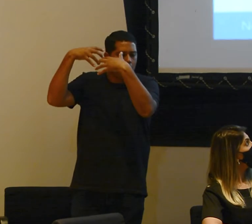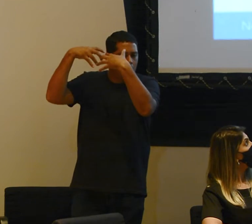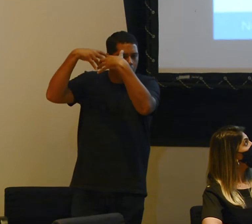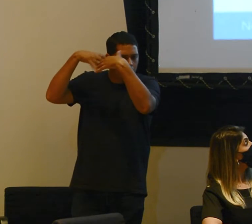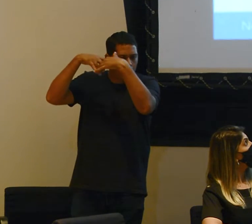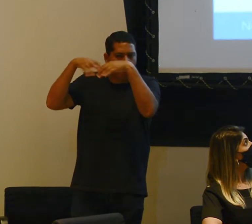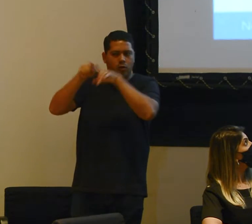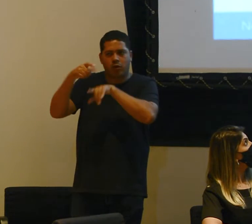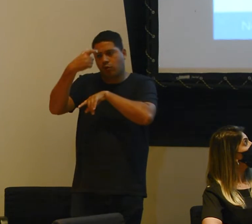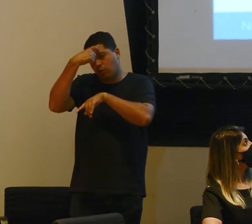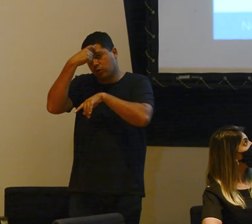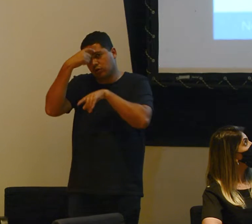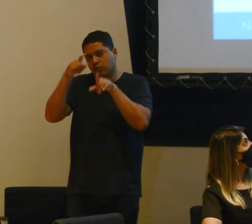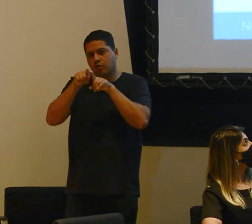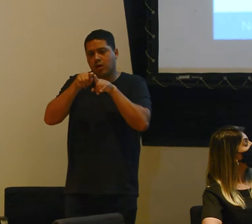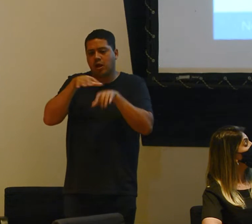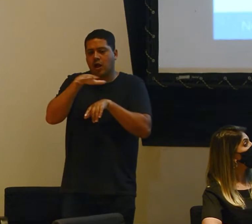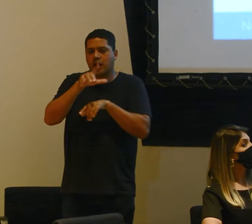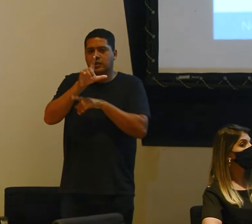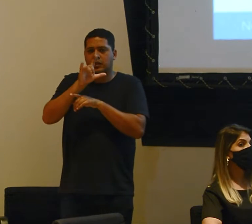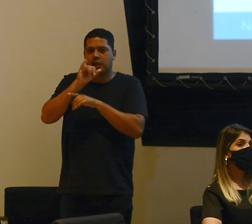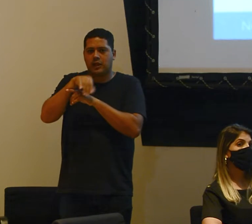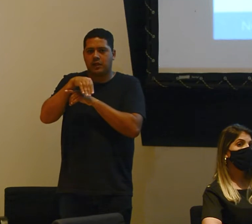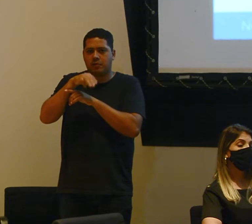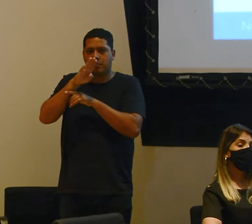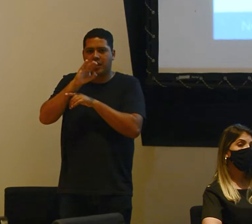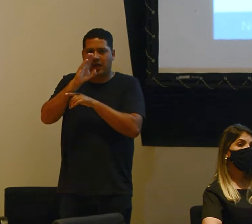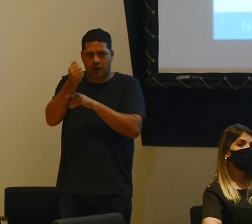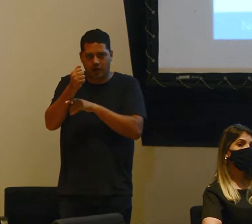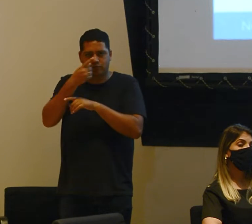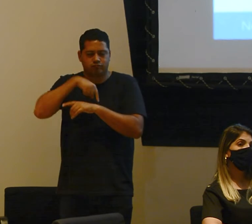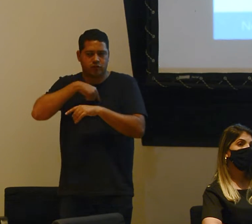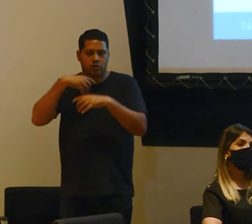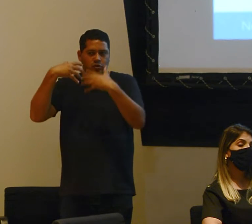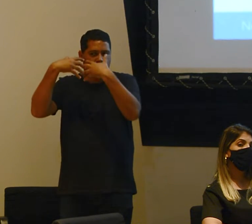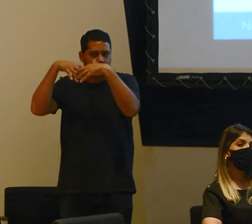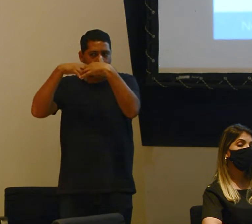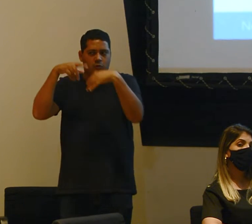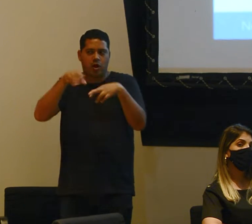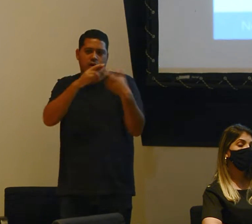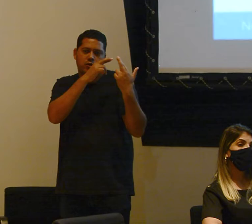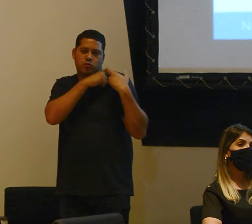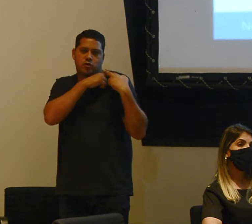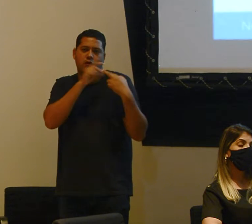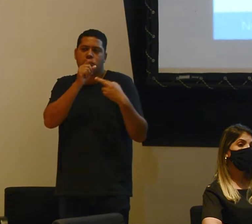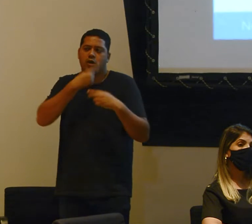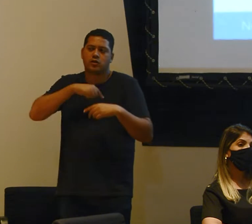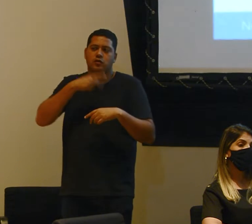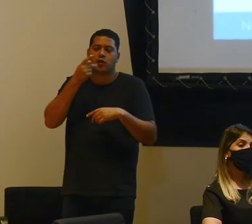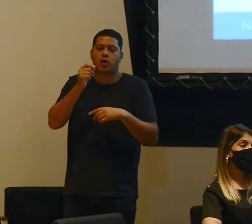cognição e a rede límbica. A rede límbica do nosso cérebro, ela é muito responsável pelo que a gente chama de